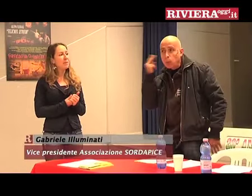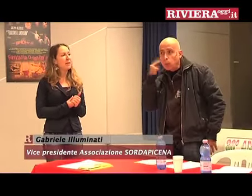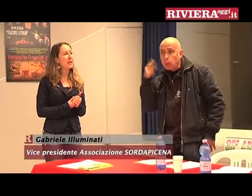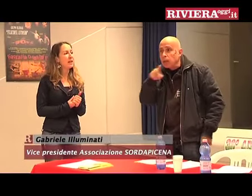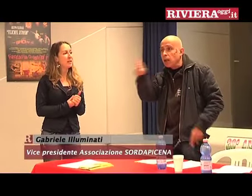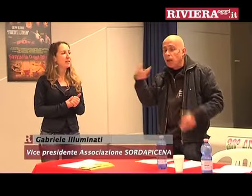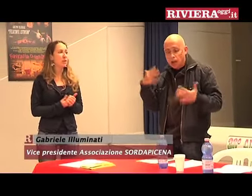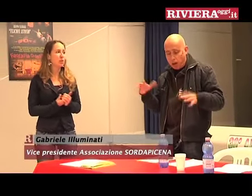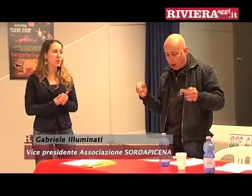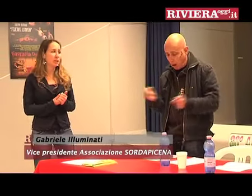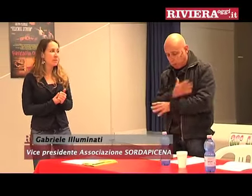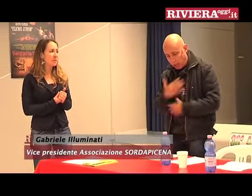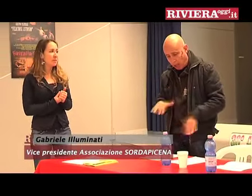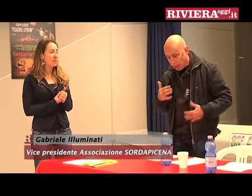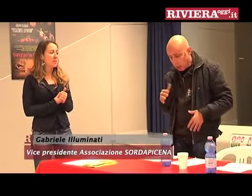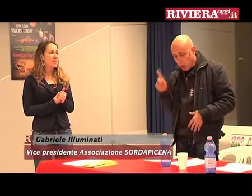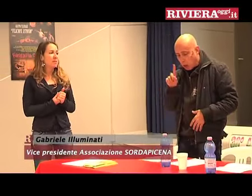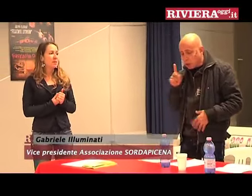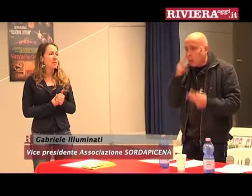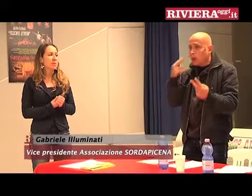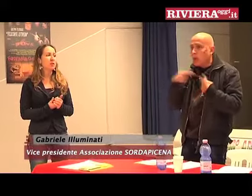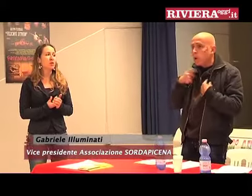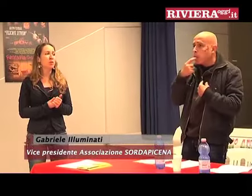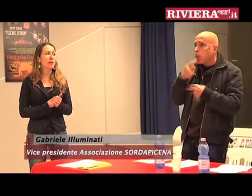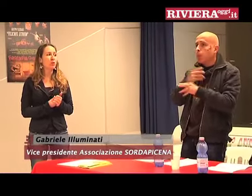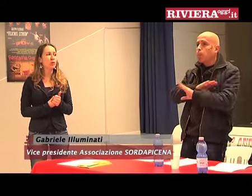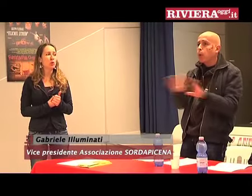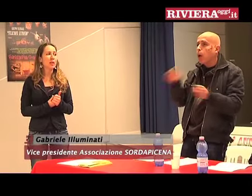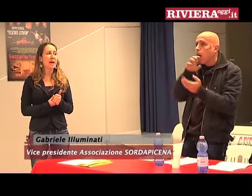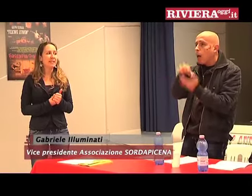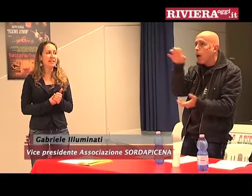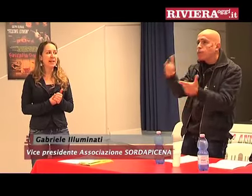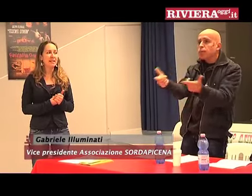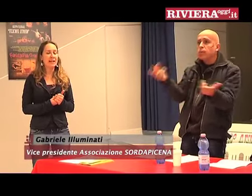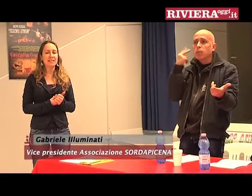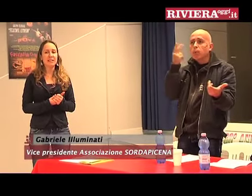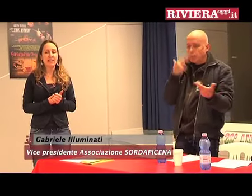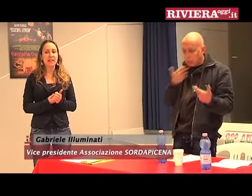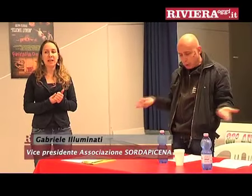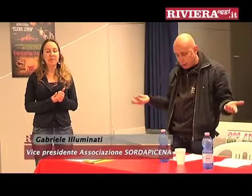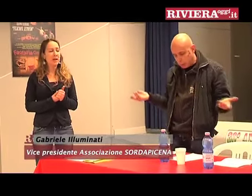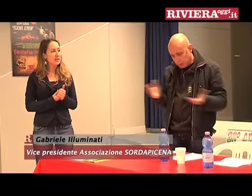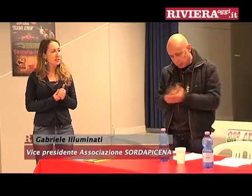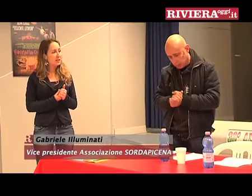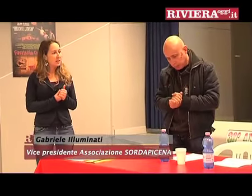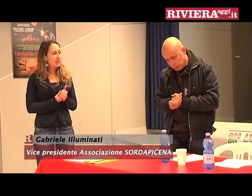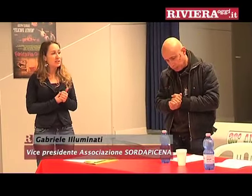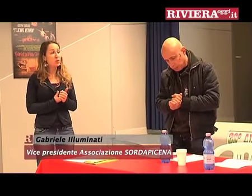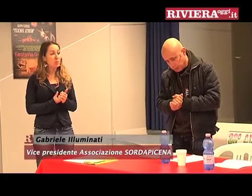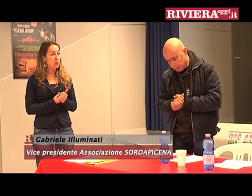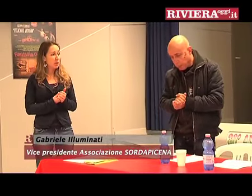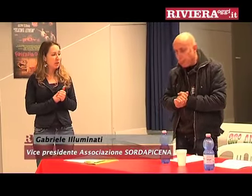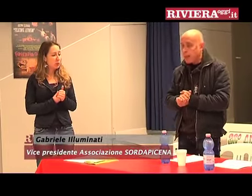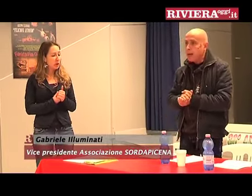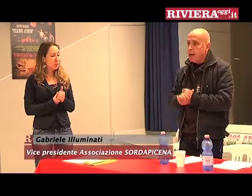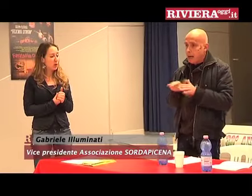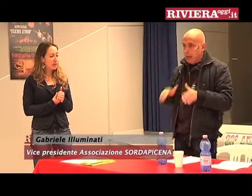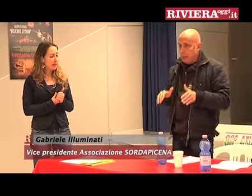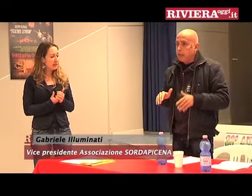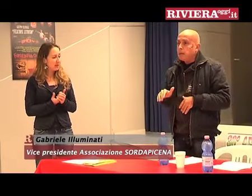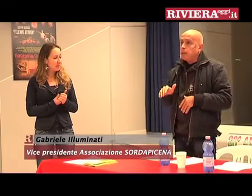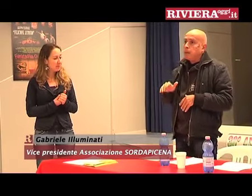di farmi capire da tutti, ma sono soprattutto gli udenti ad essere cambiati. Nessuno mi guarda